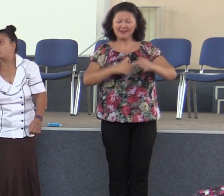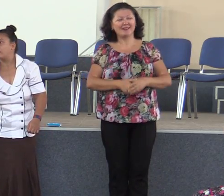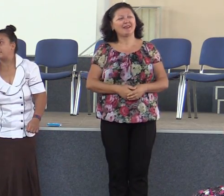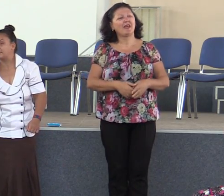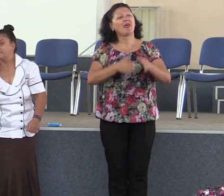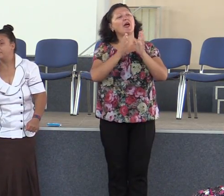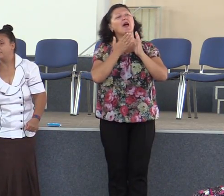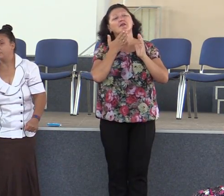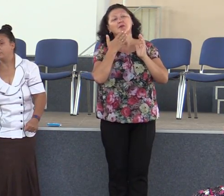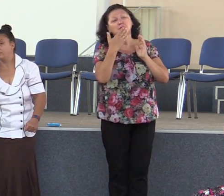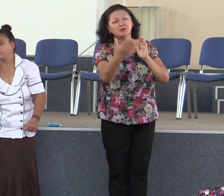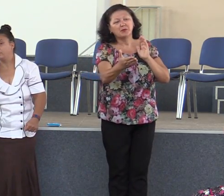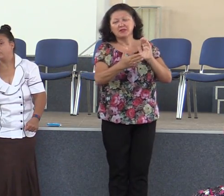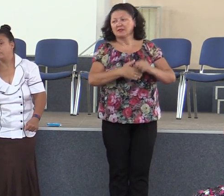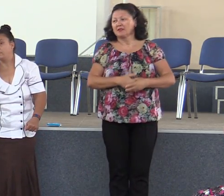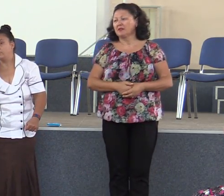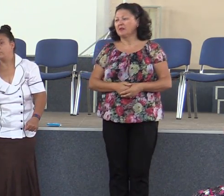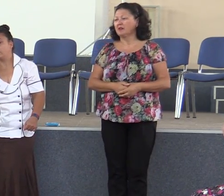Vă mulțumesc.